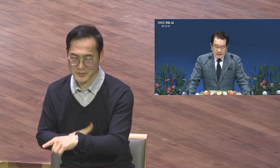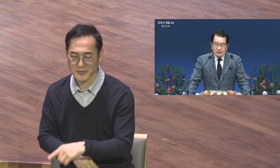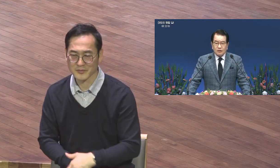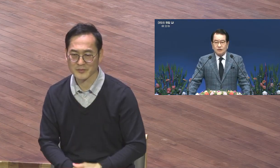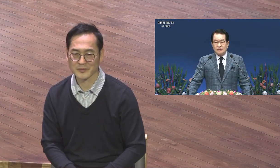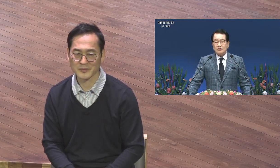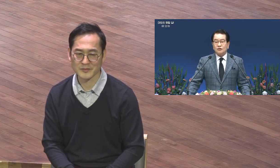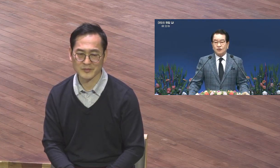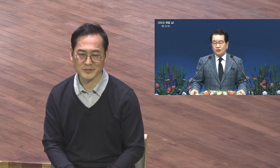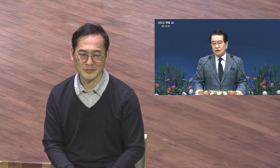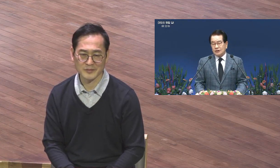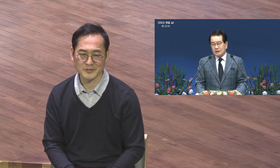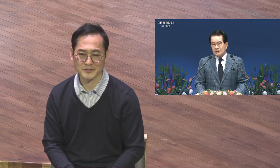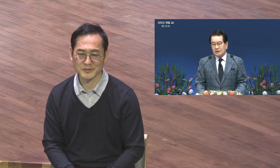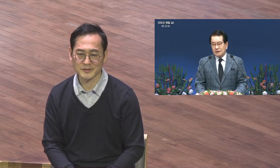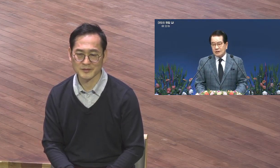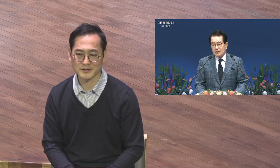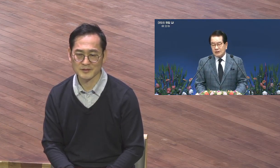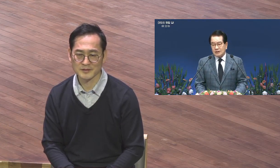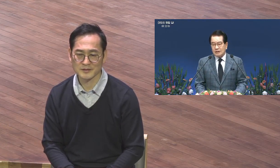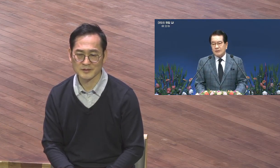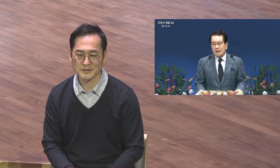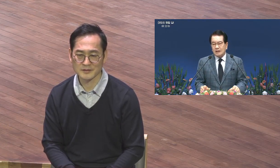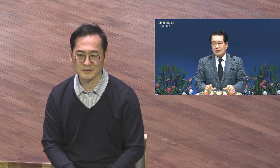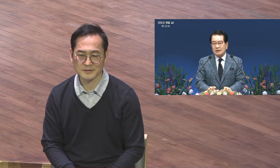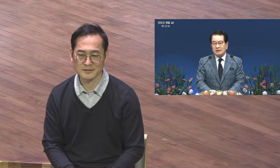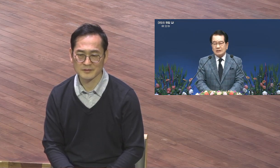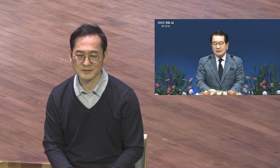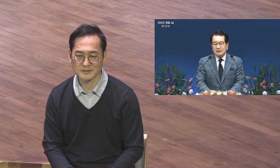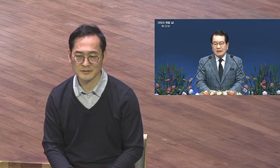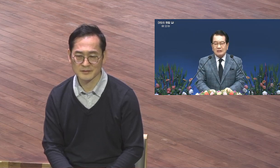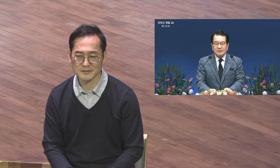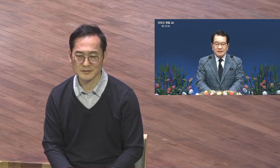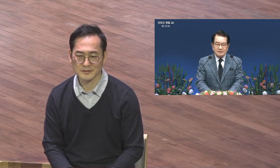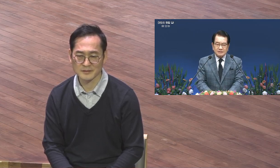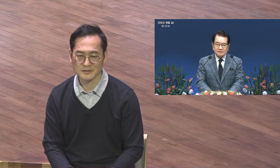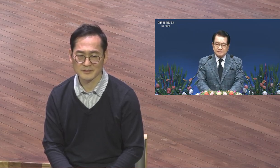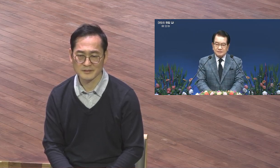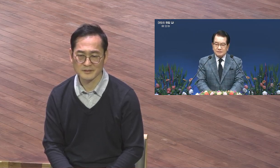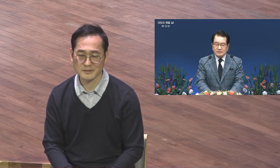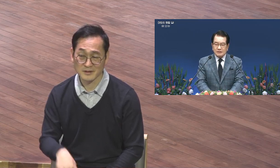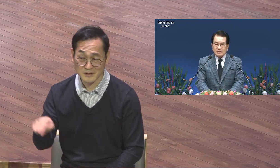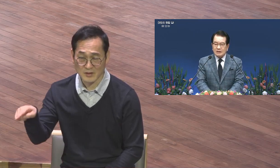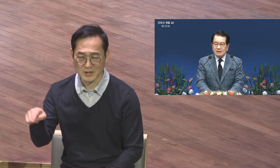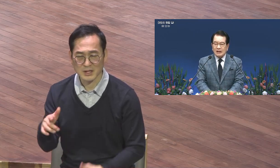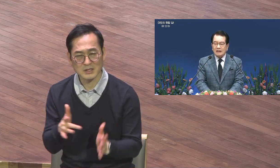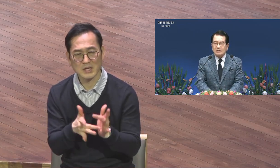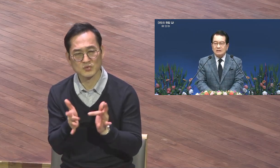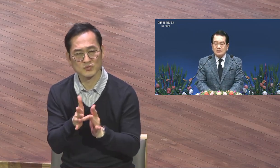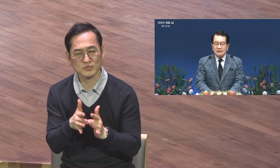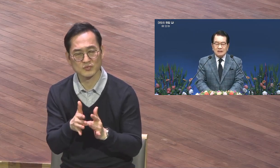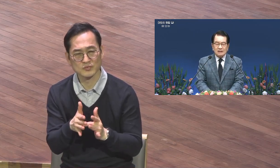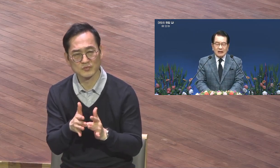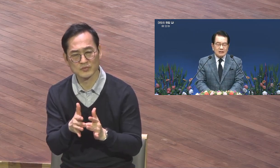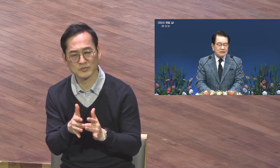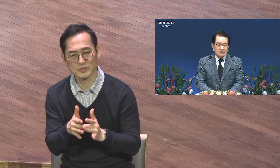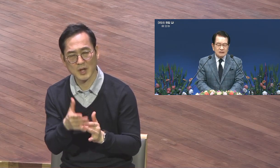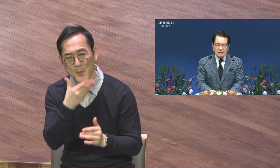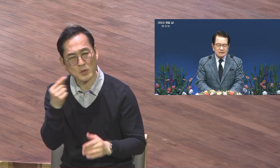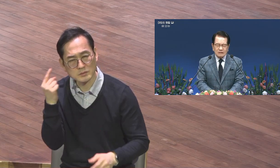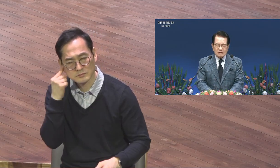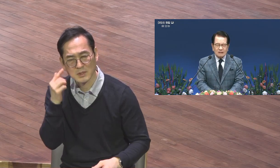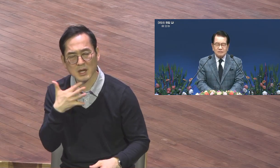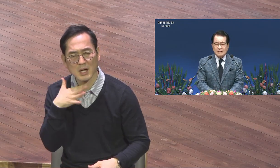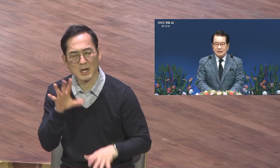현장에 살고 있는 기독교인들이 얼마나 갈급하겠어요. 이런 다른